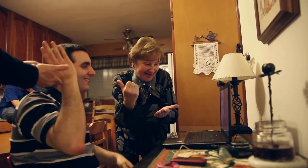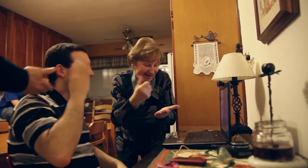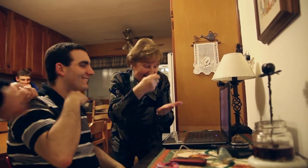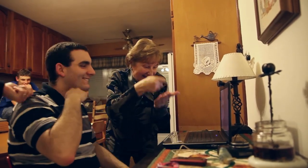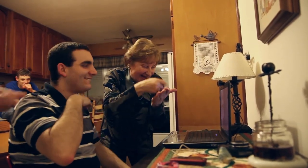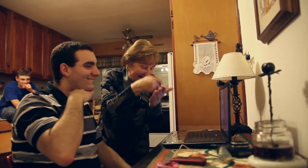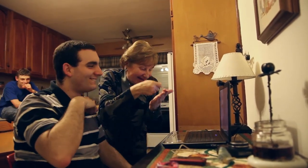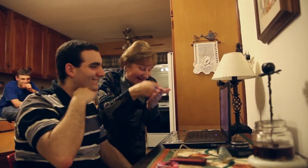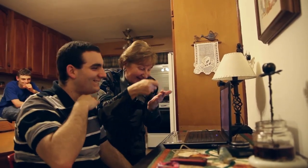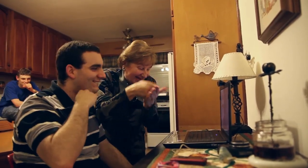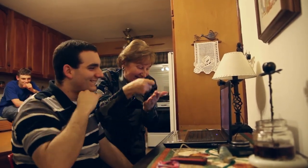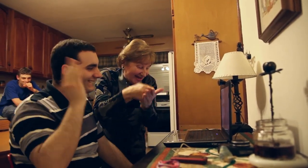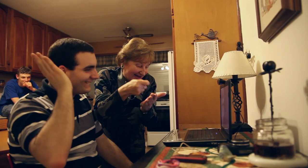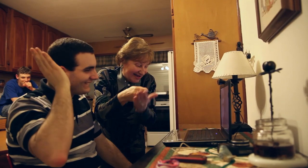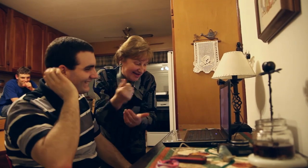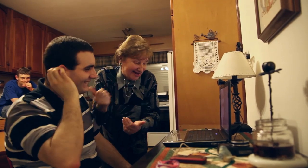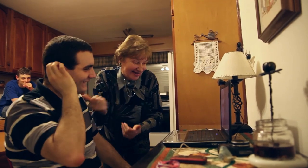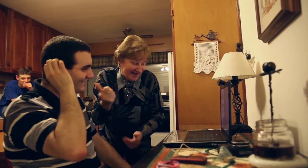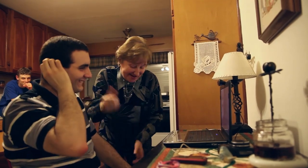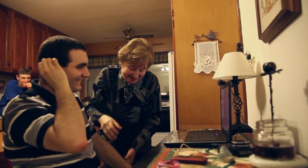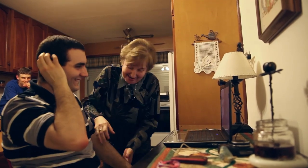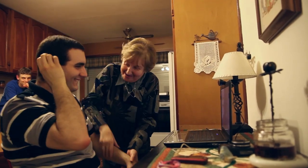they really would like to come back and help with the deaf.